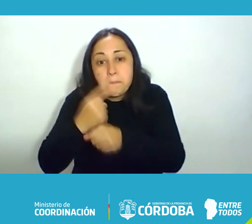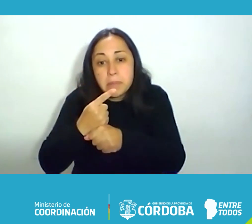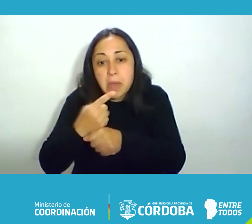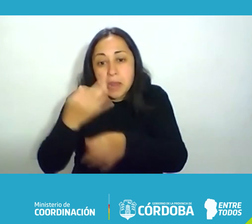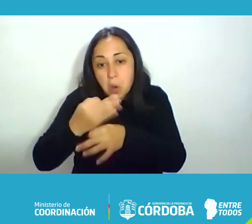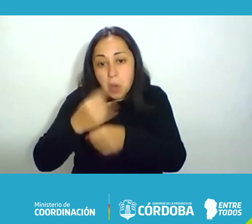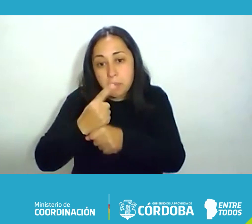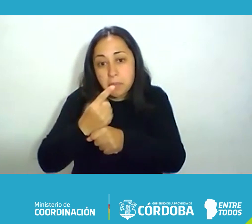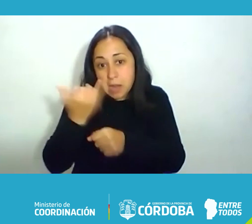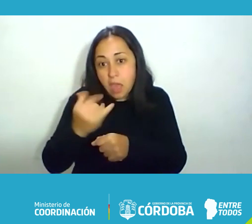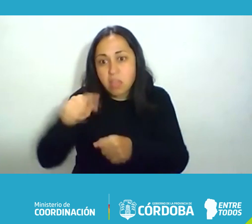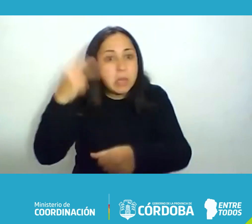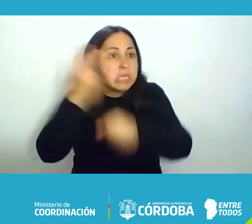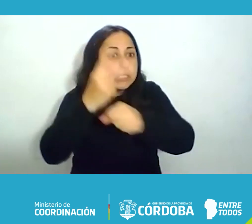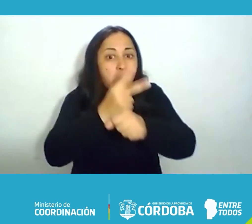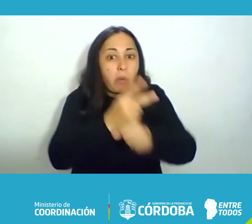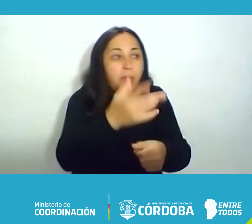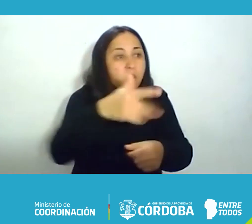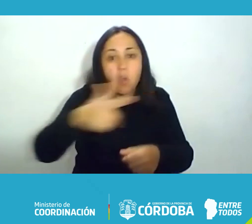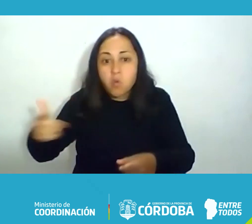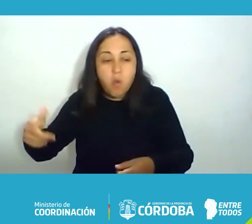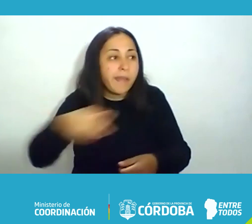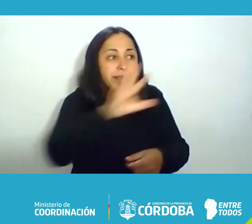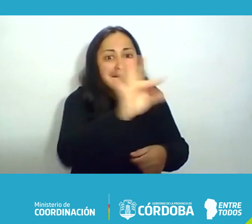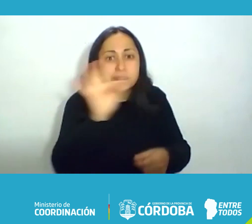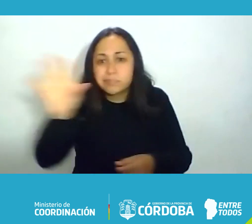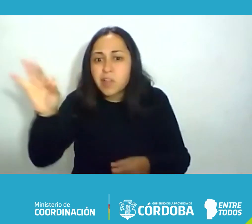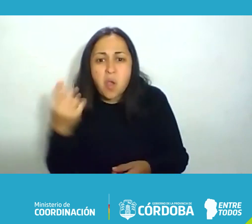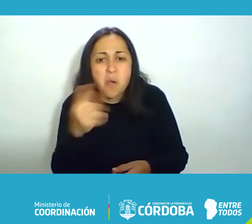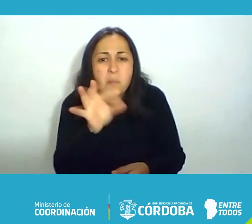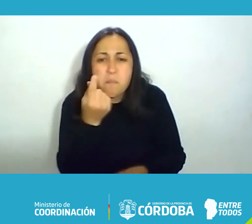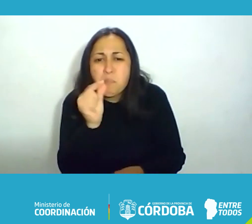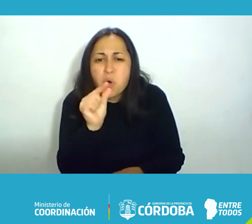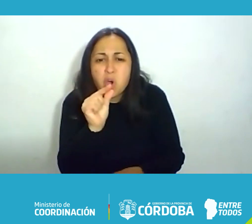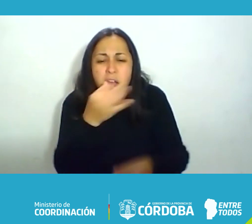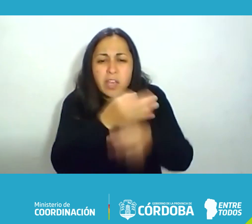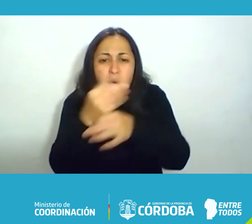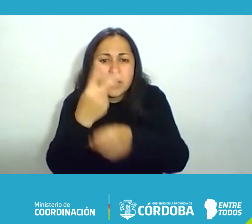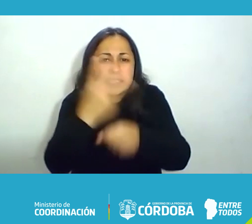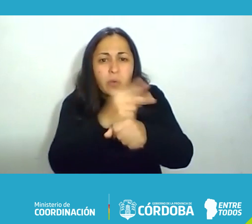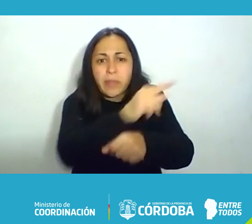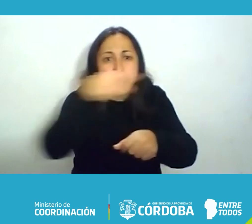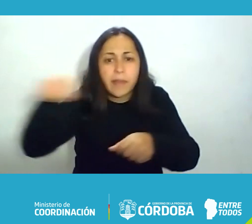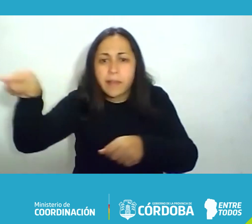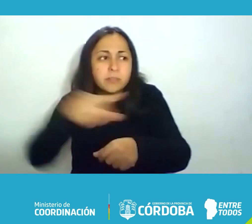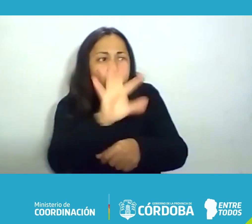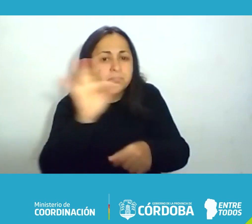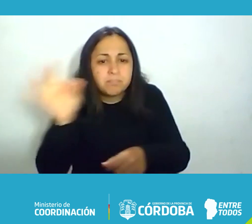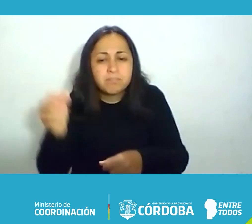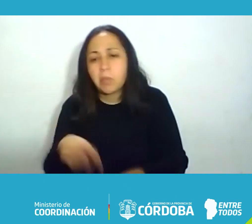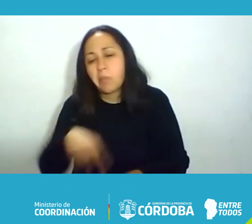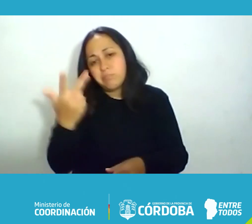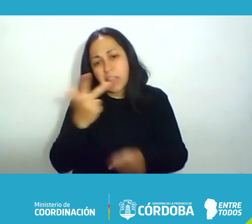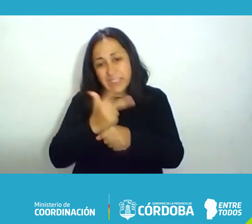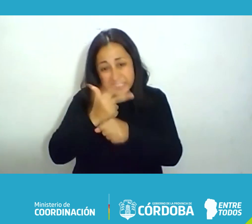escuela secundaria, van a donde les toca, con pocas opciones que tienen para elegir y limita el desarrollo de los jóvenes del Valle. Y ni hablar de